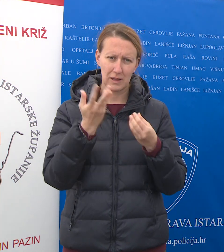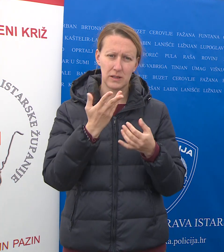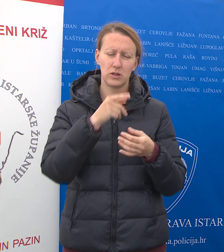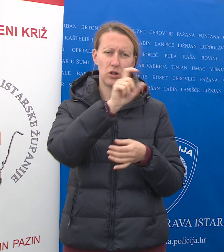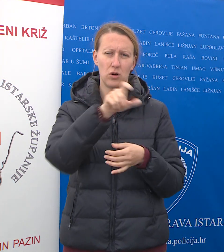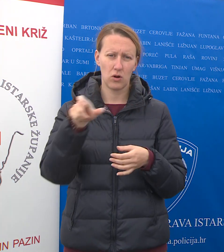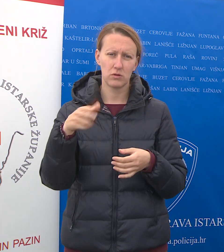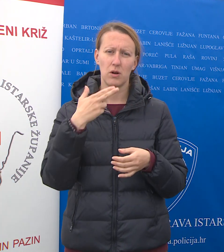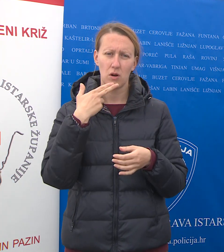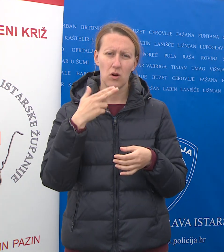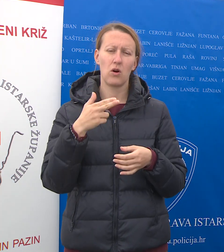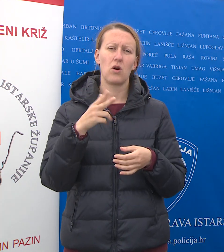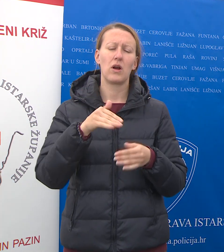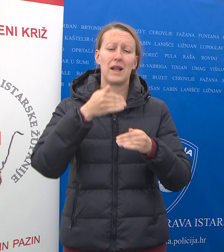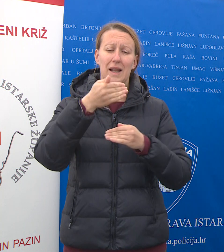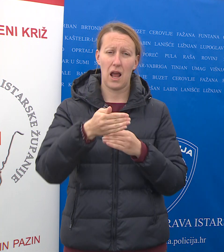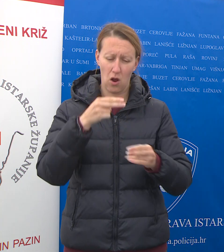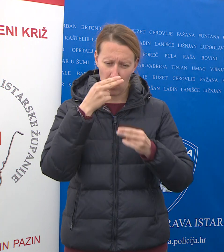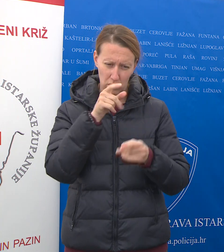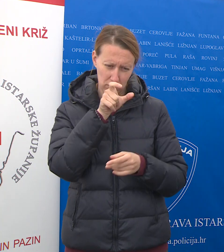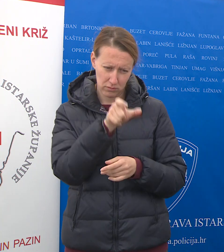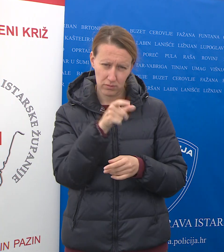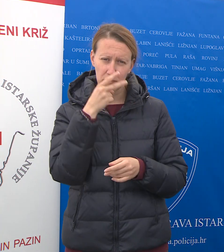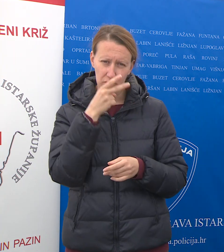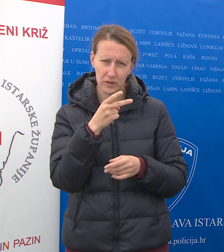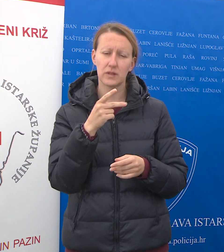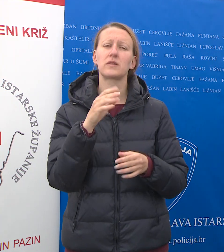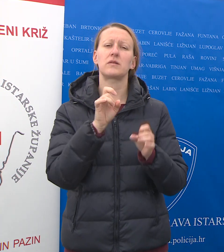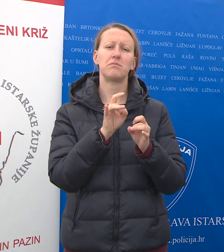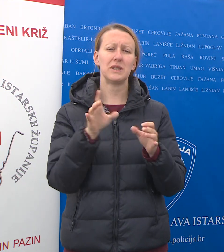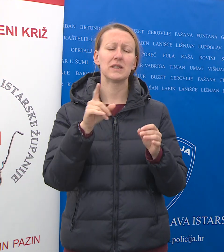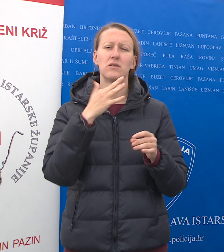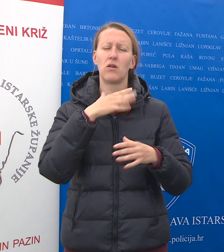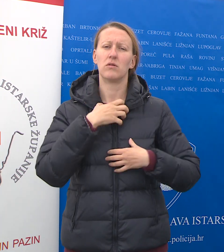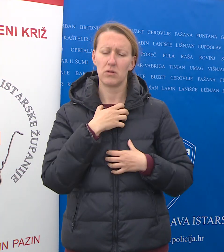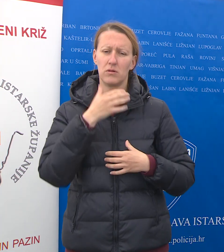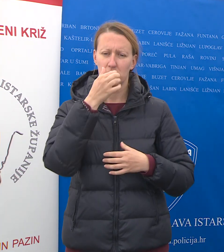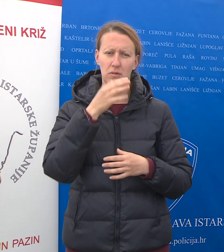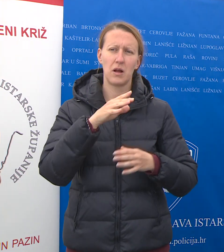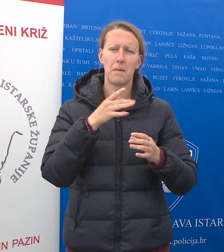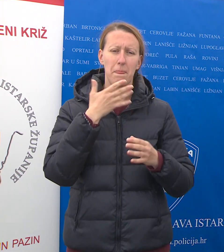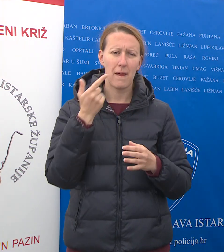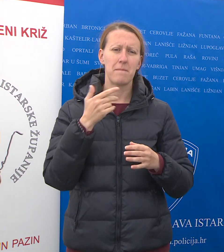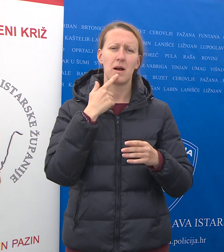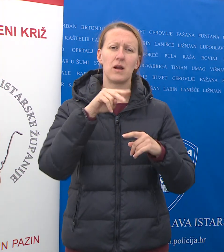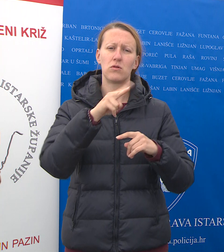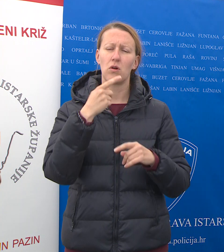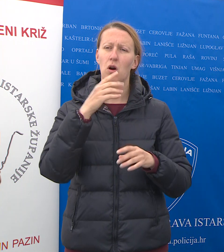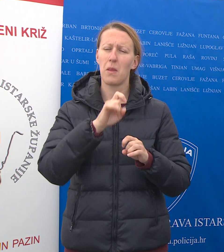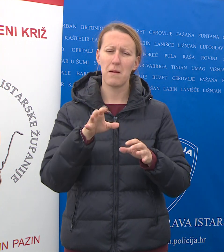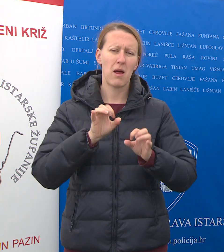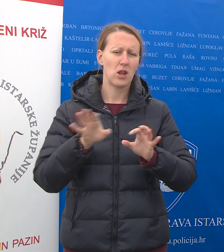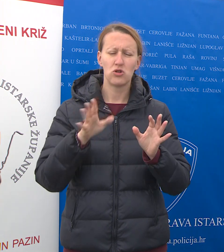će pacijenti koji su nakon kontroliranih uvjeta bez simptoma, postali bez simptoma i ostali bez